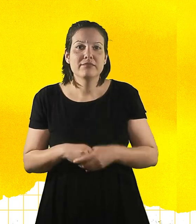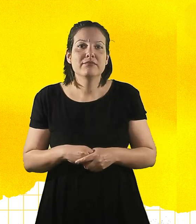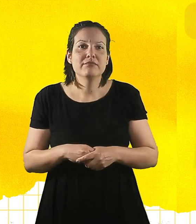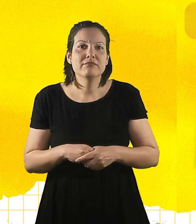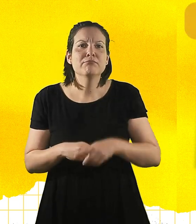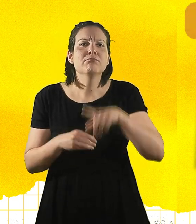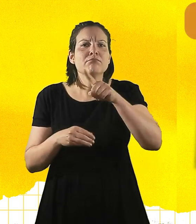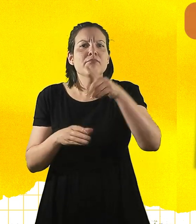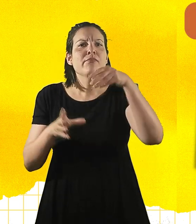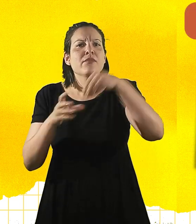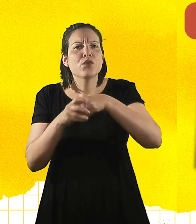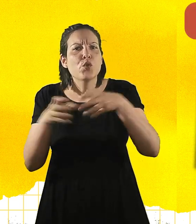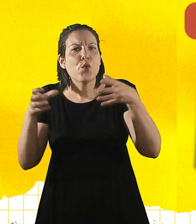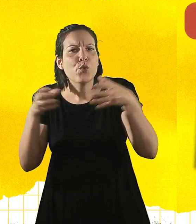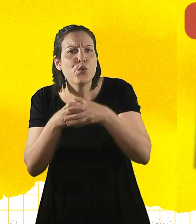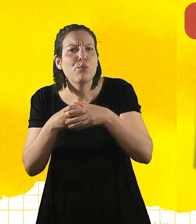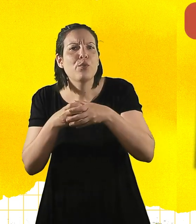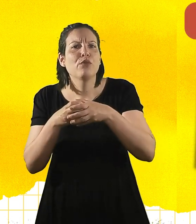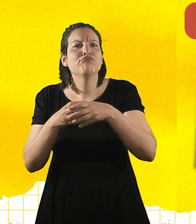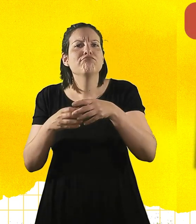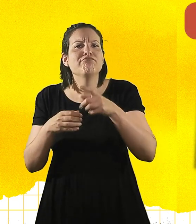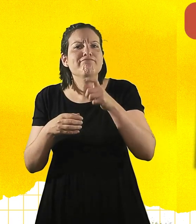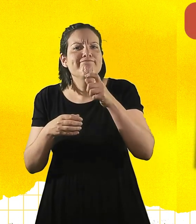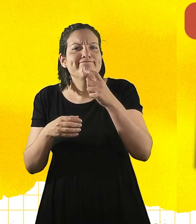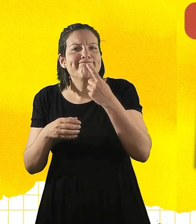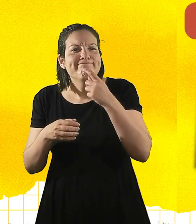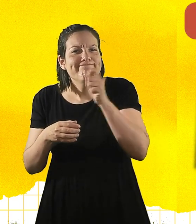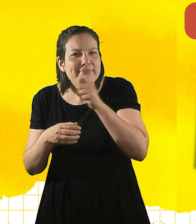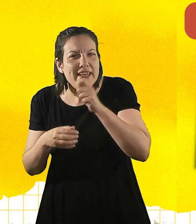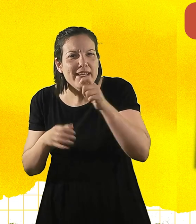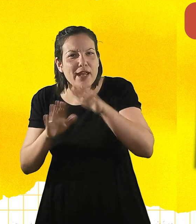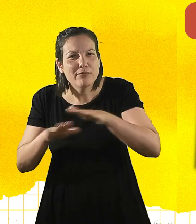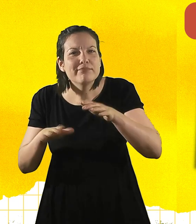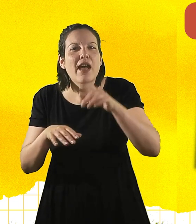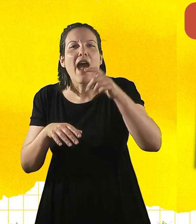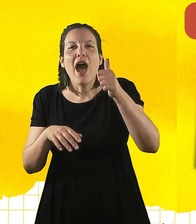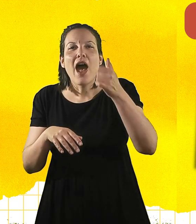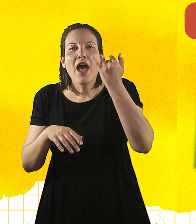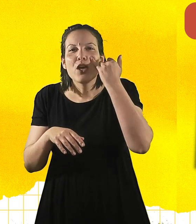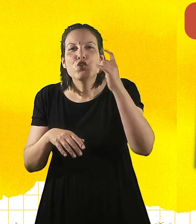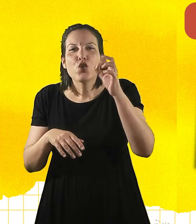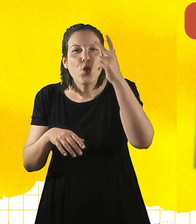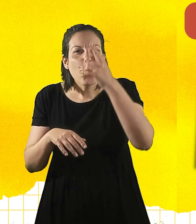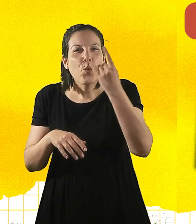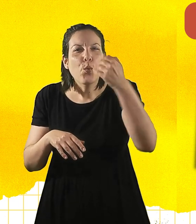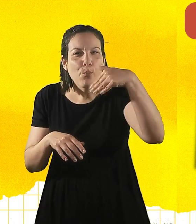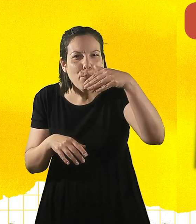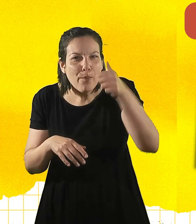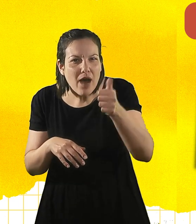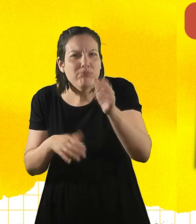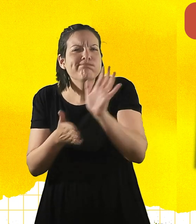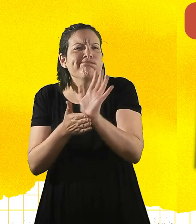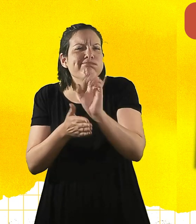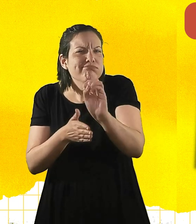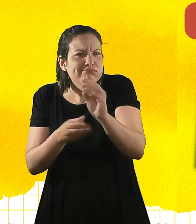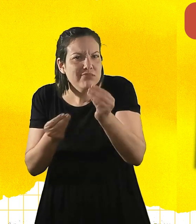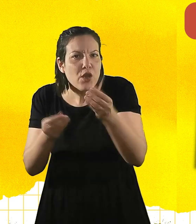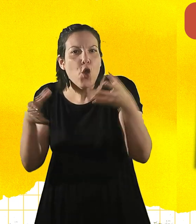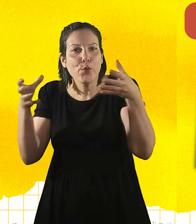Formaba parte de las Niñas de Ayohuma, un grupo de mujeres que acompañaba al ejército